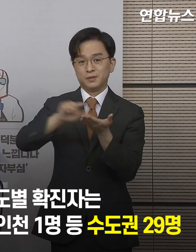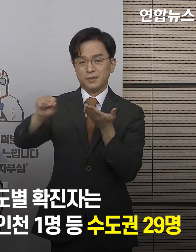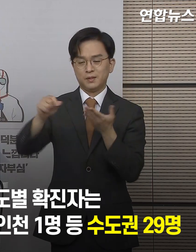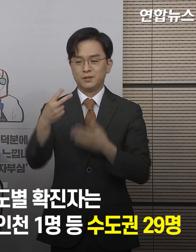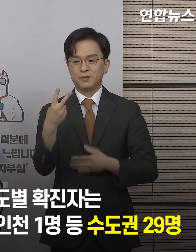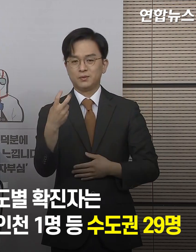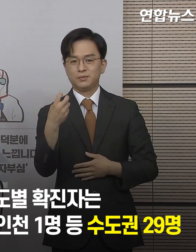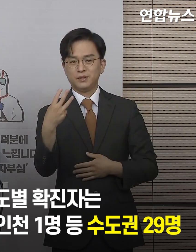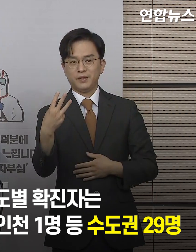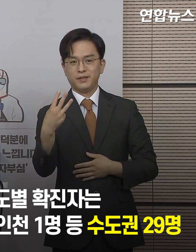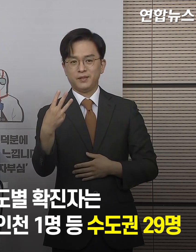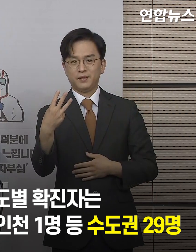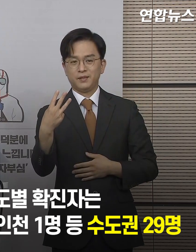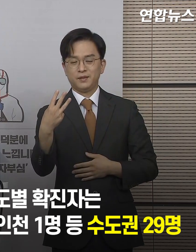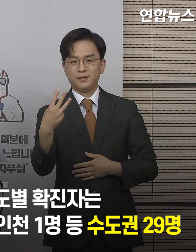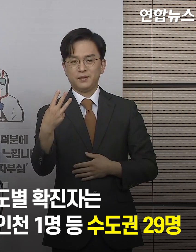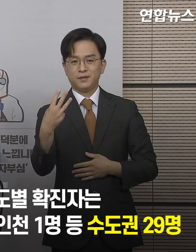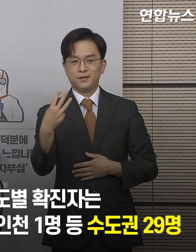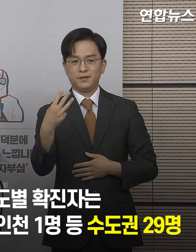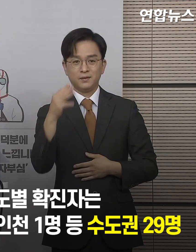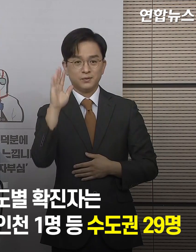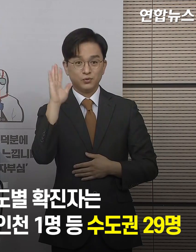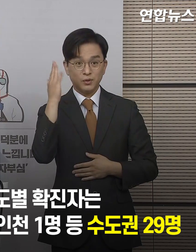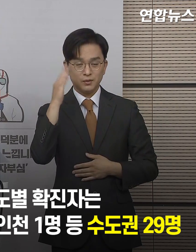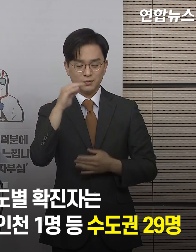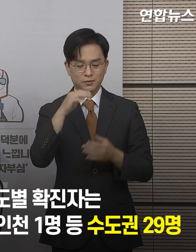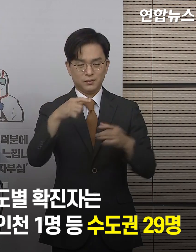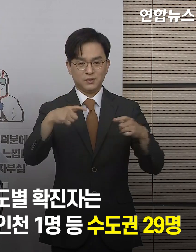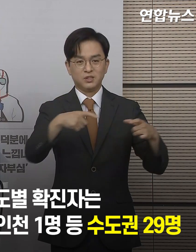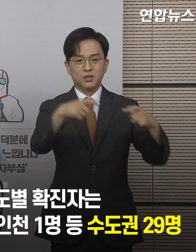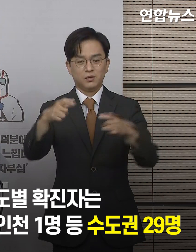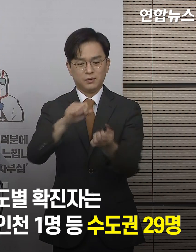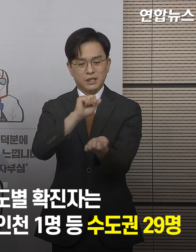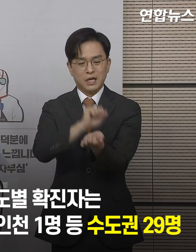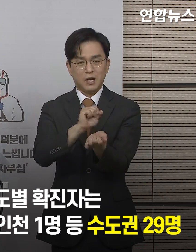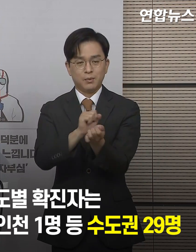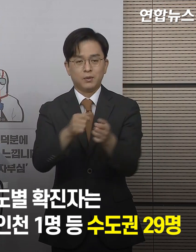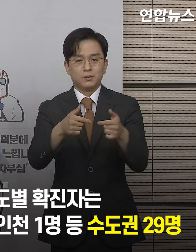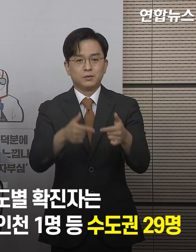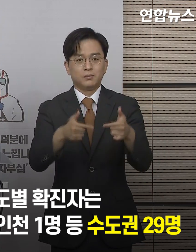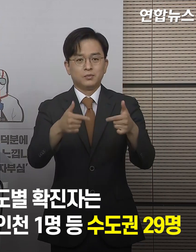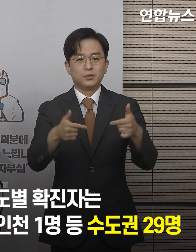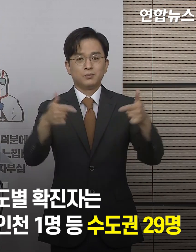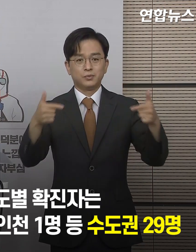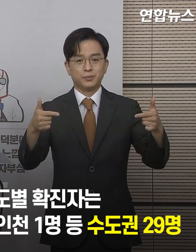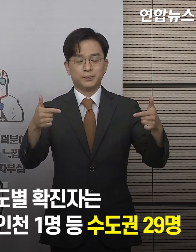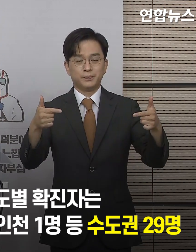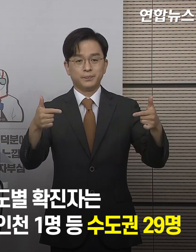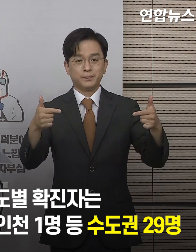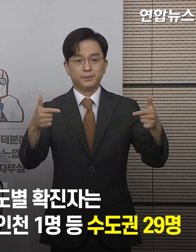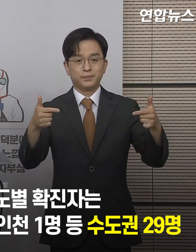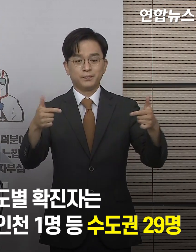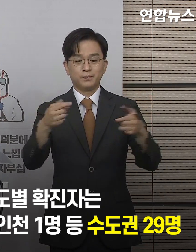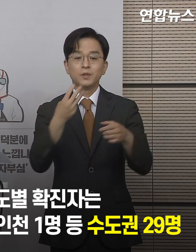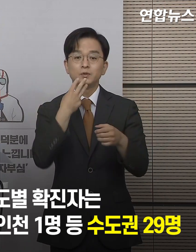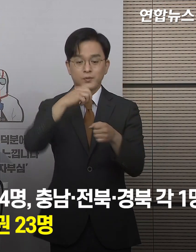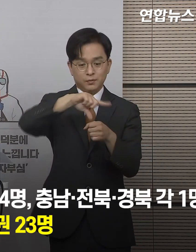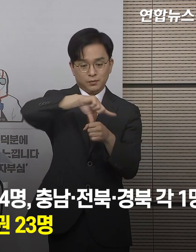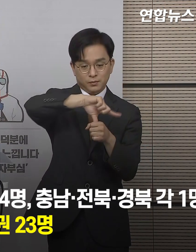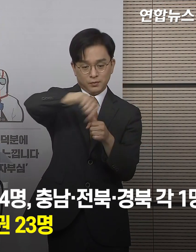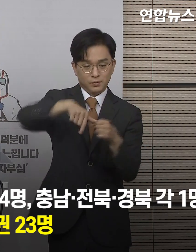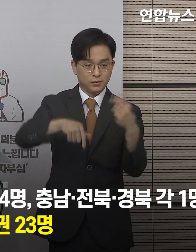23명으로 지역에서의 확산 추세가 계속되고 있습니다. 수도권에서의 29명